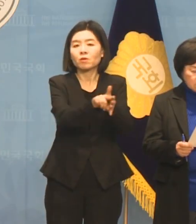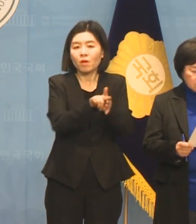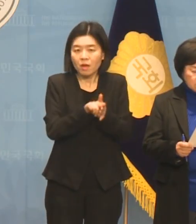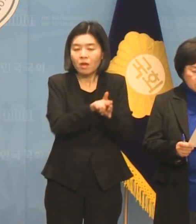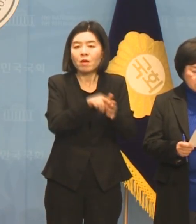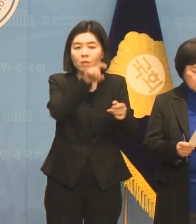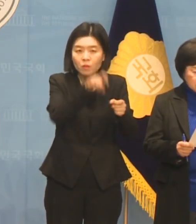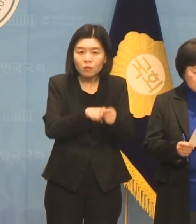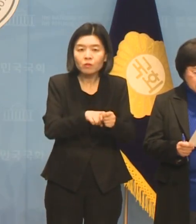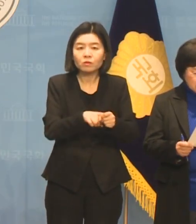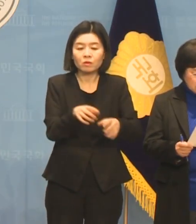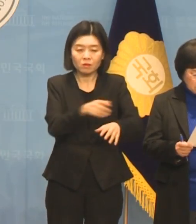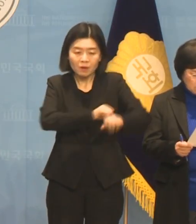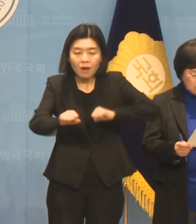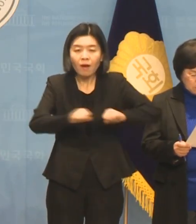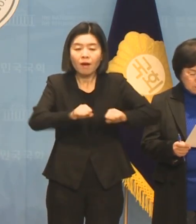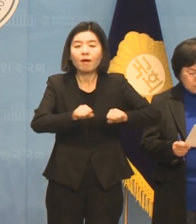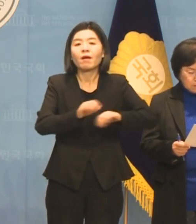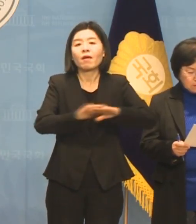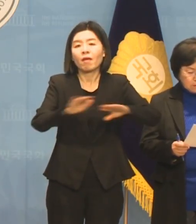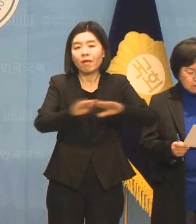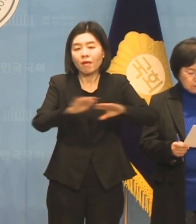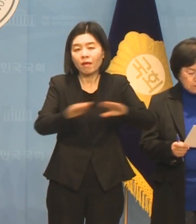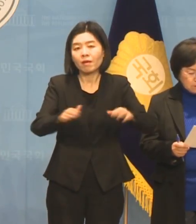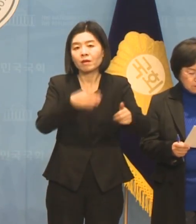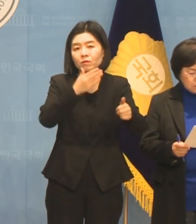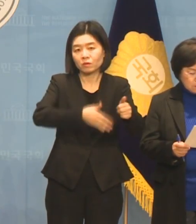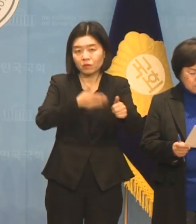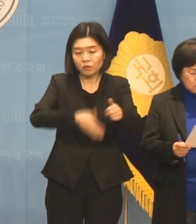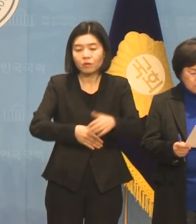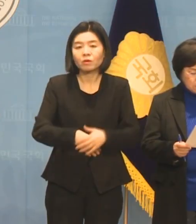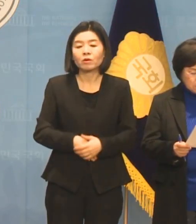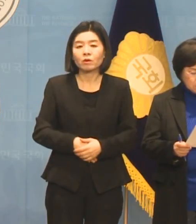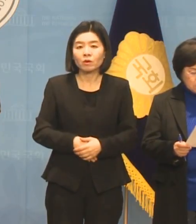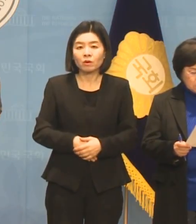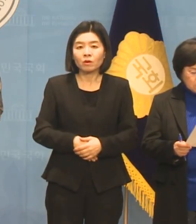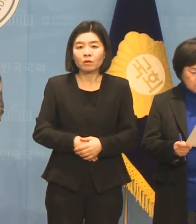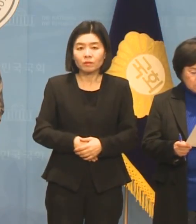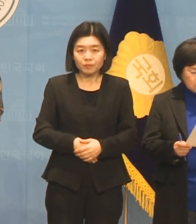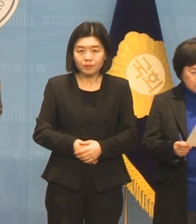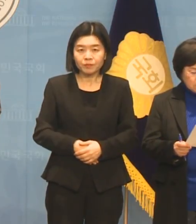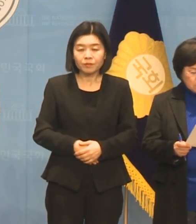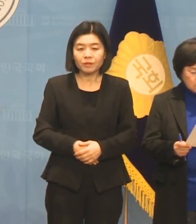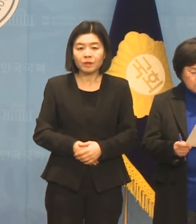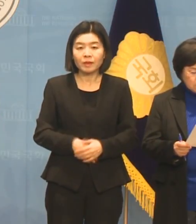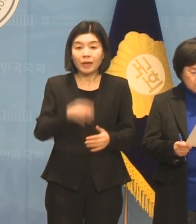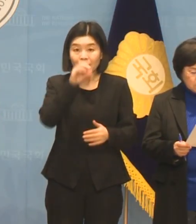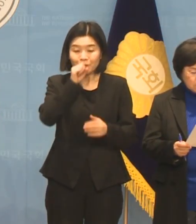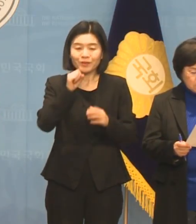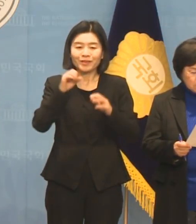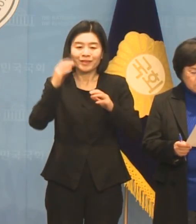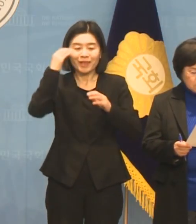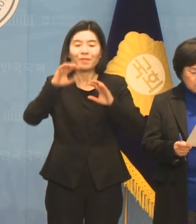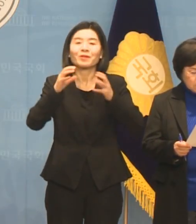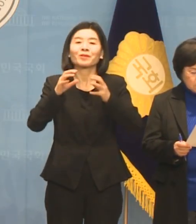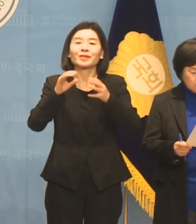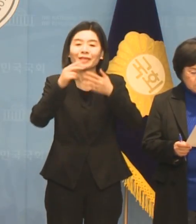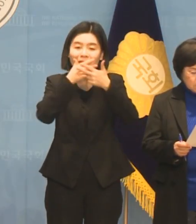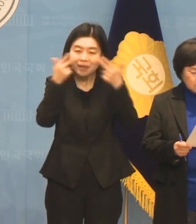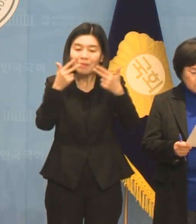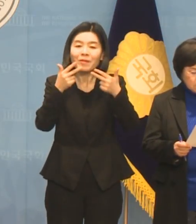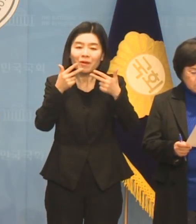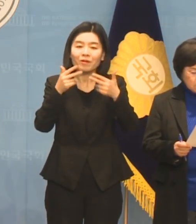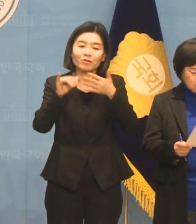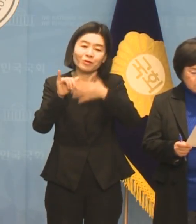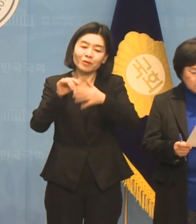위해 적극적으로 대응에 나설 것을 촉구합니다. 다음 좋은 대한민국 유재명 채널 모니터링